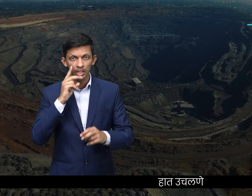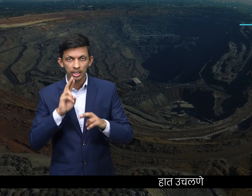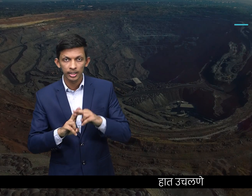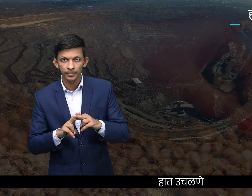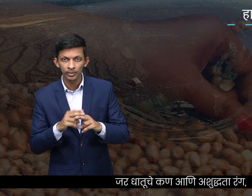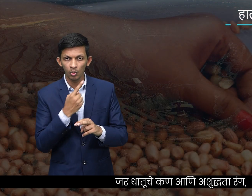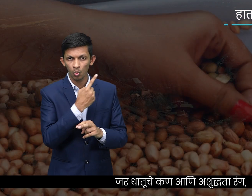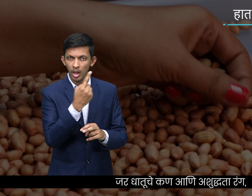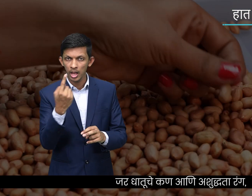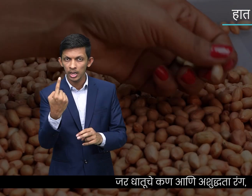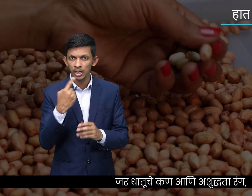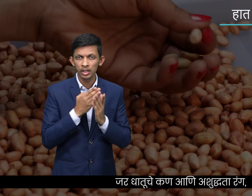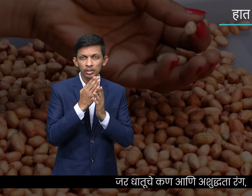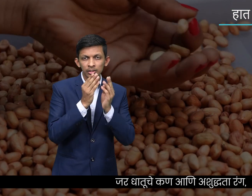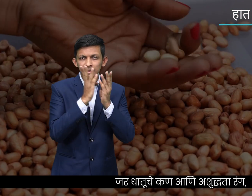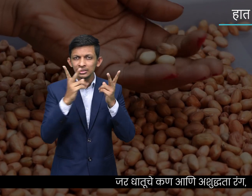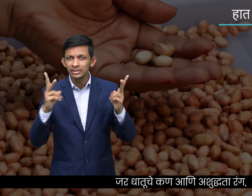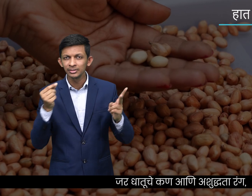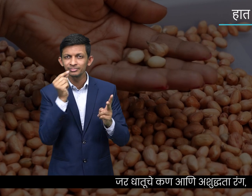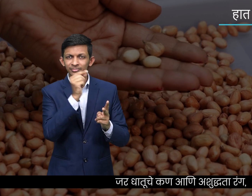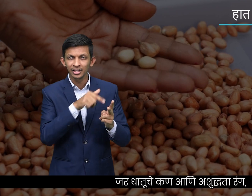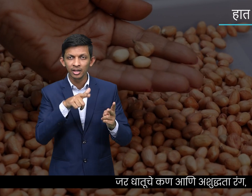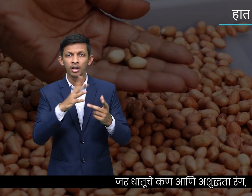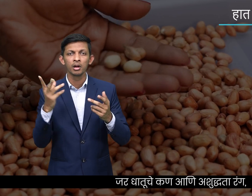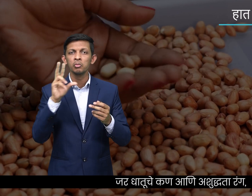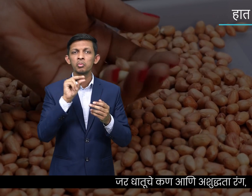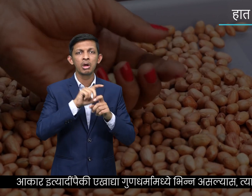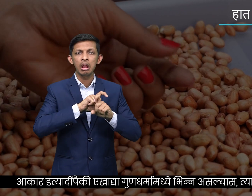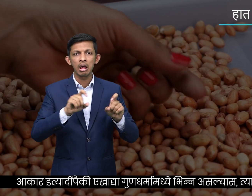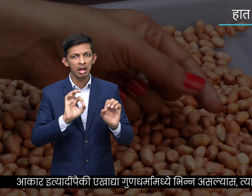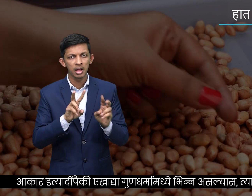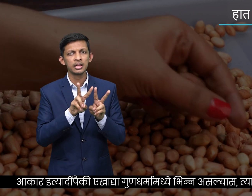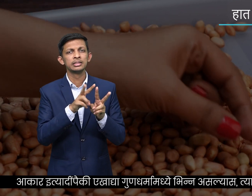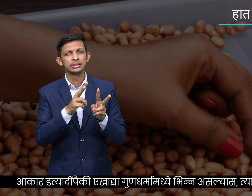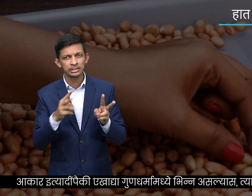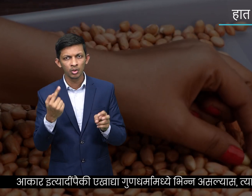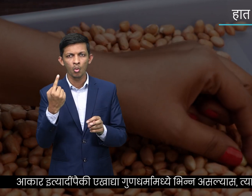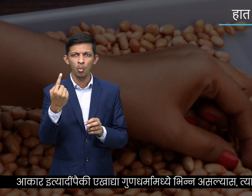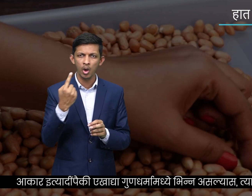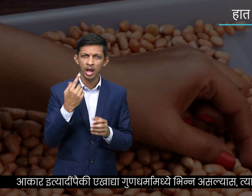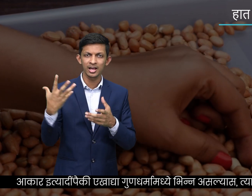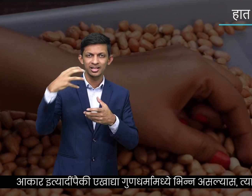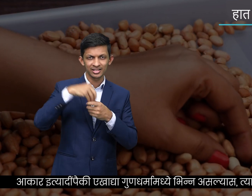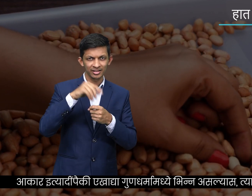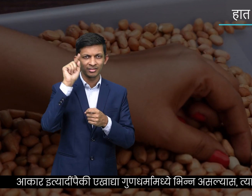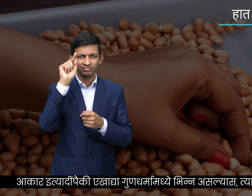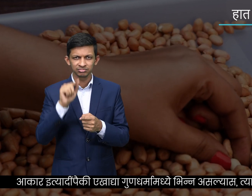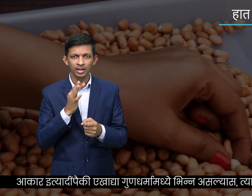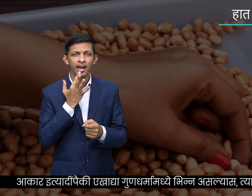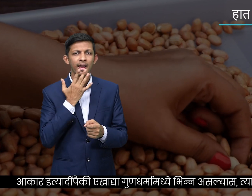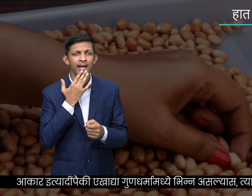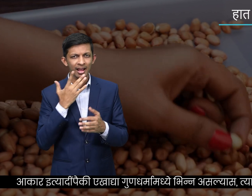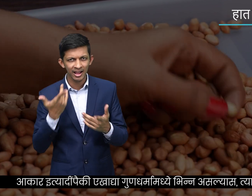हात उचलणे. जर धातूचे कण आणि अशुद्धता, रंग, आकार इत्यादींपैकी एखाद्या गुणधर्मांमध्ये